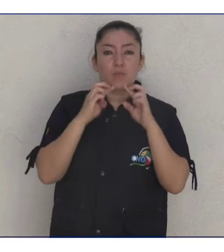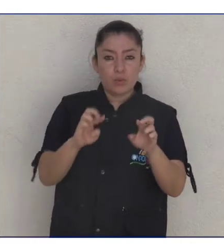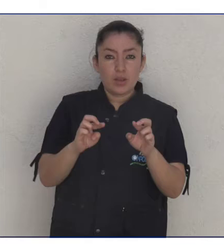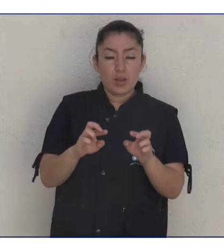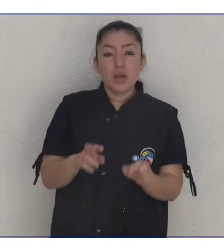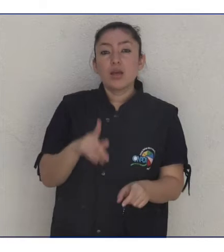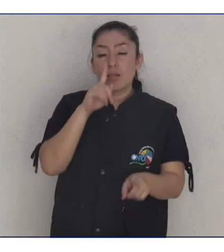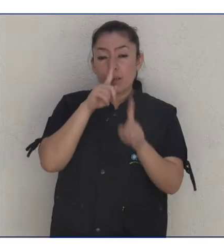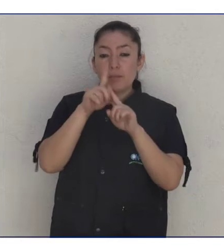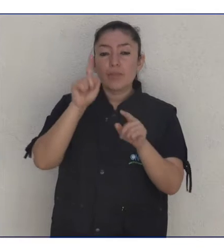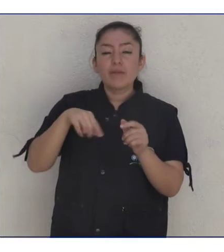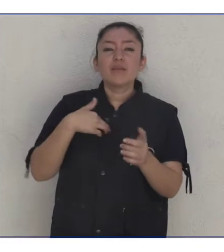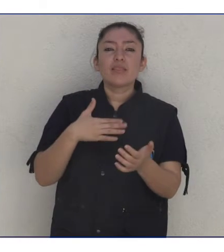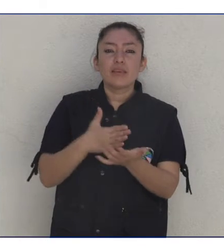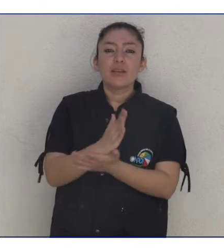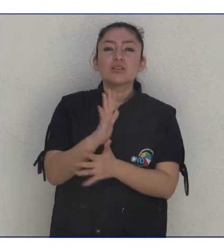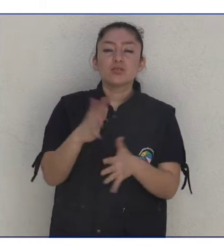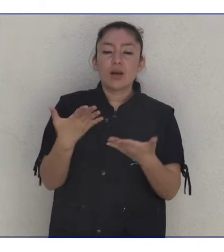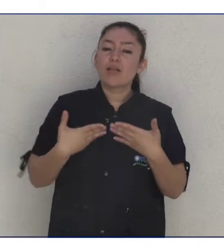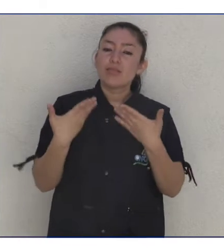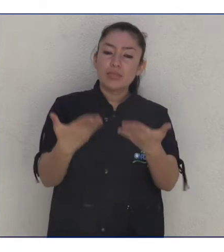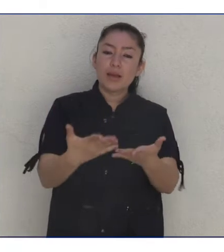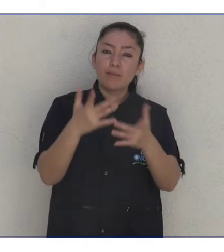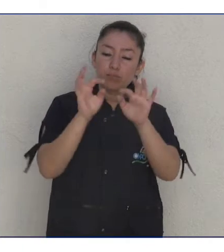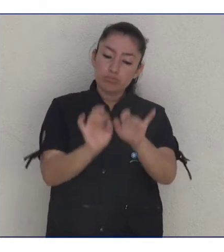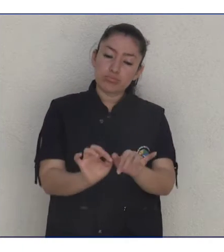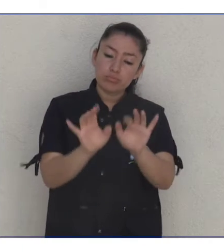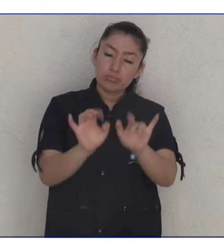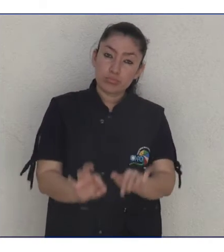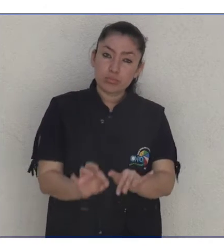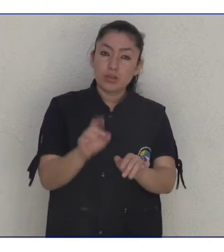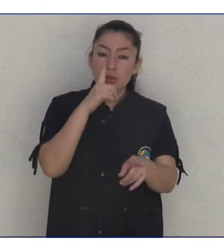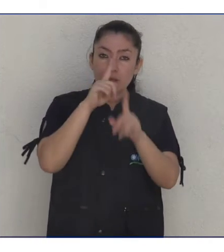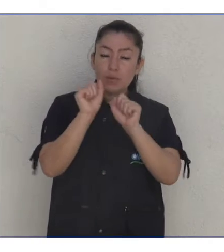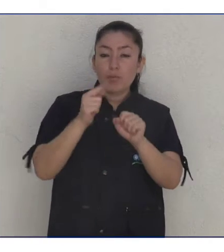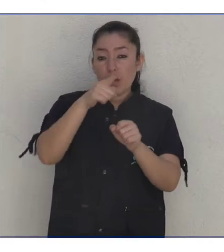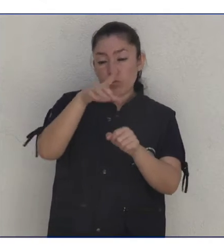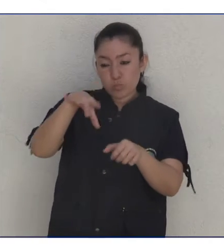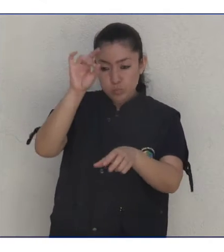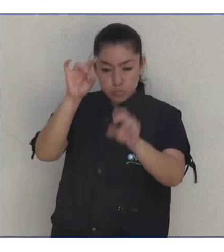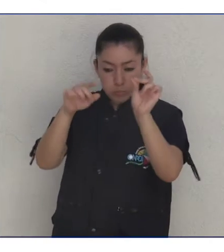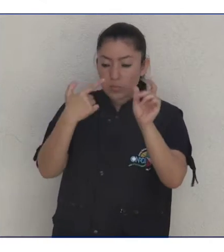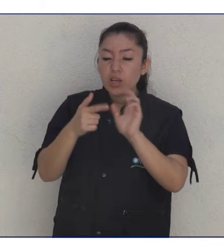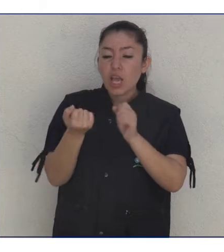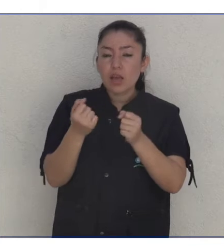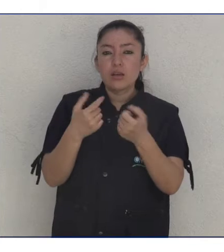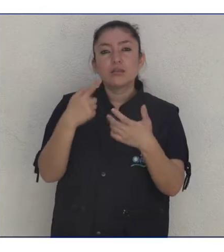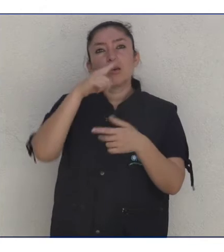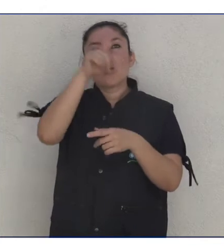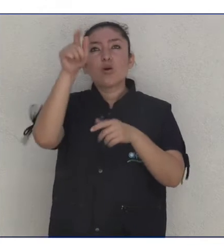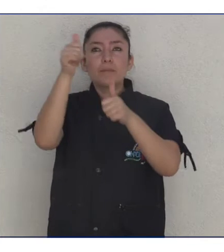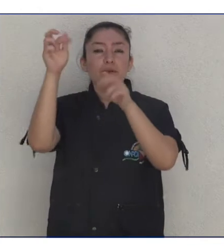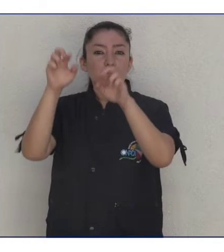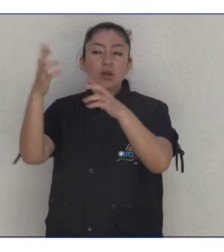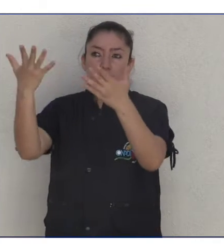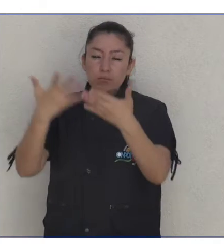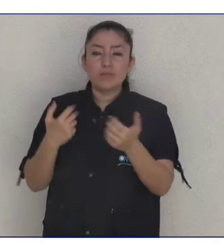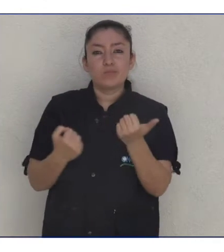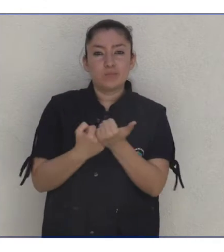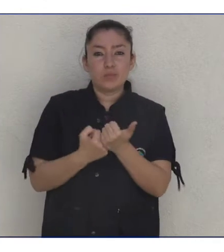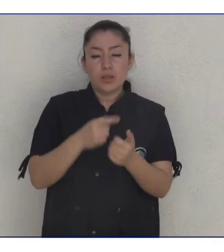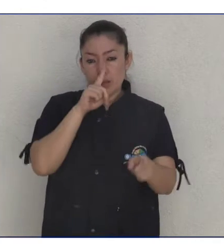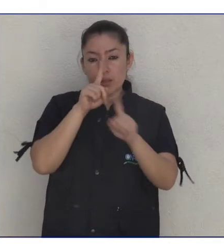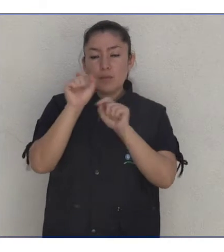información pública tendrán derecho a que ésta les sea proporcionada por escrito o a recibirla a su elección por cualquier otro medio de